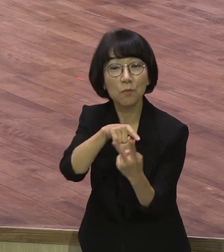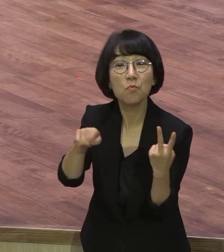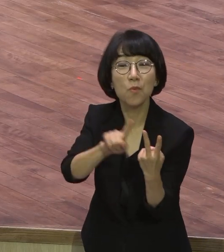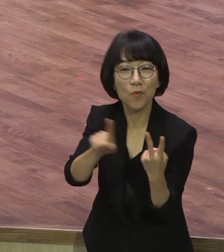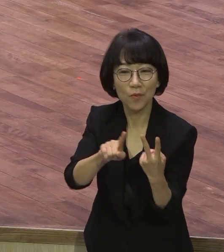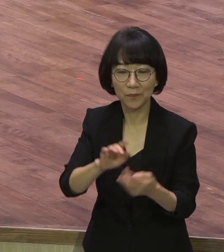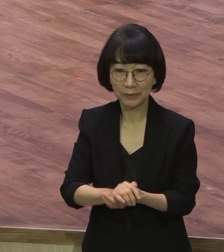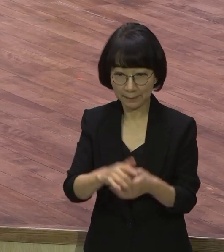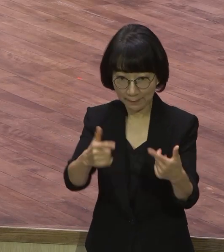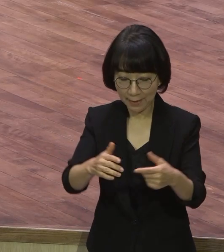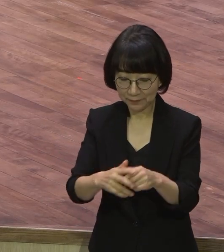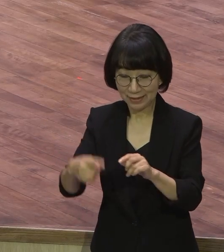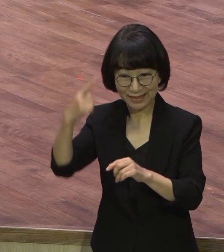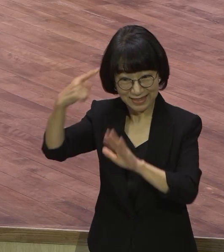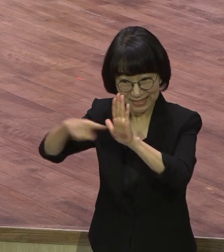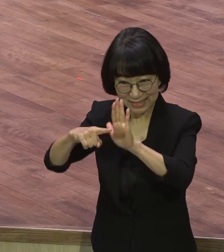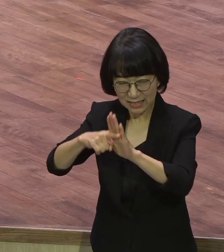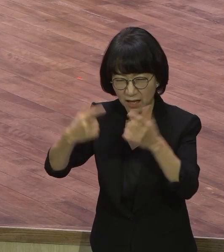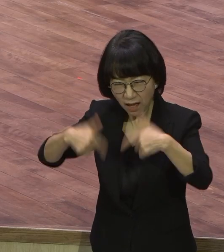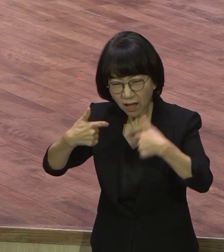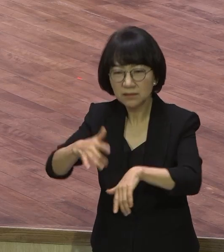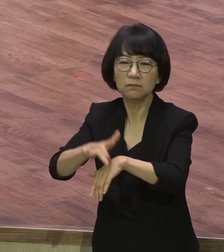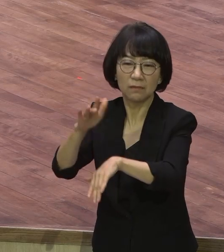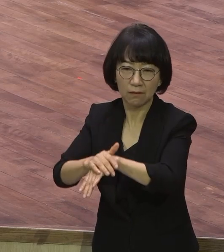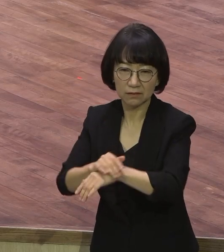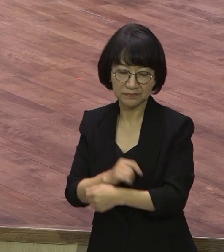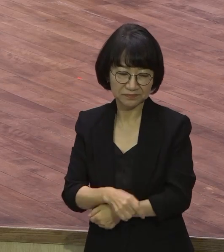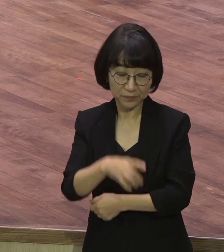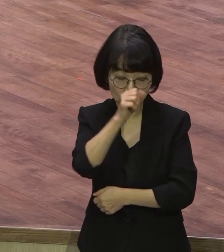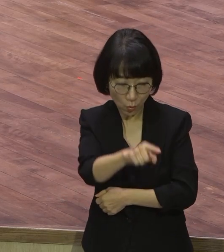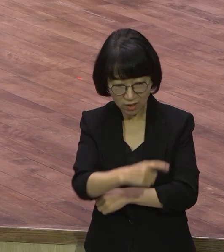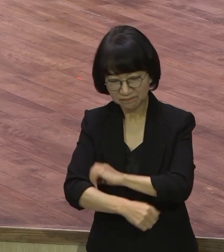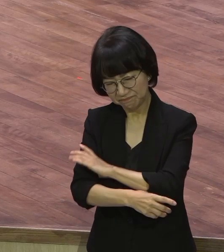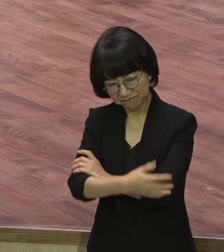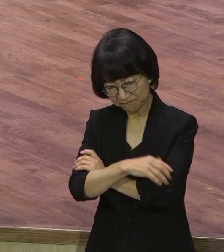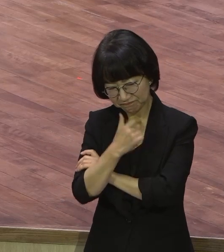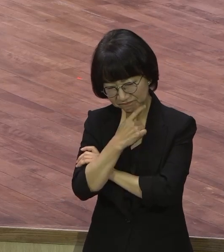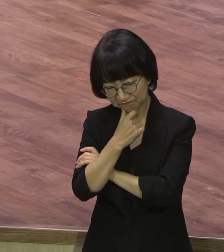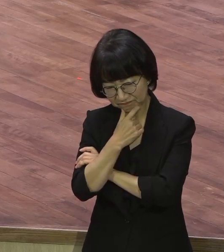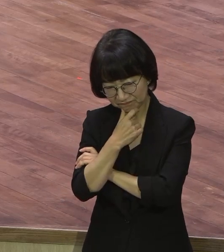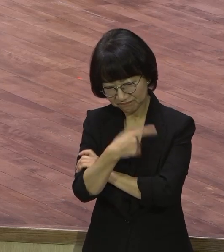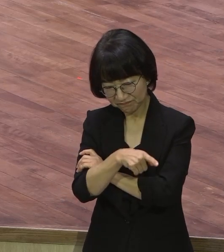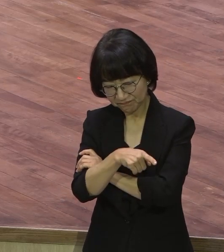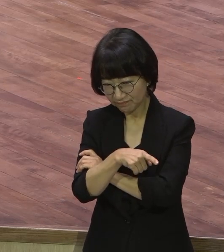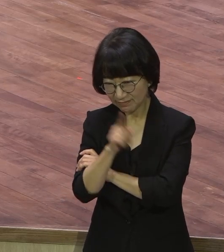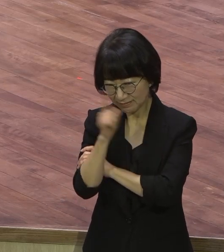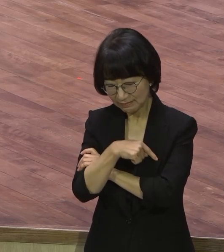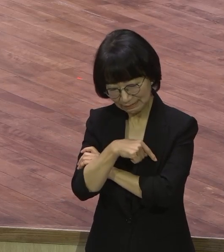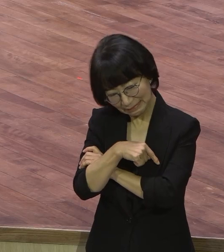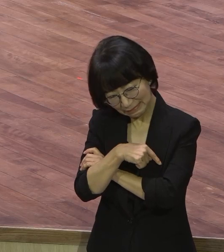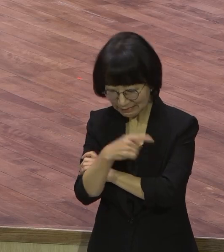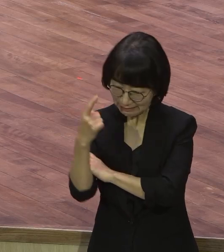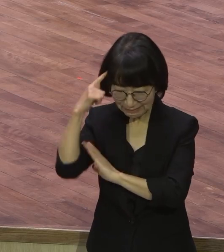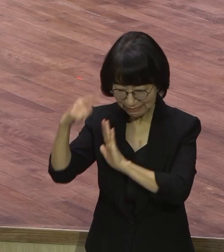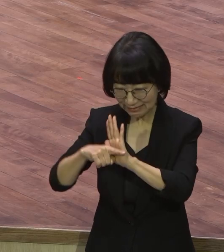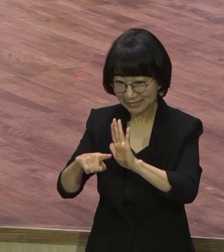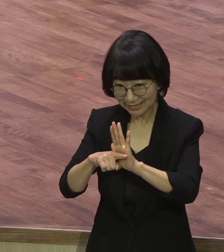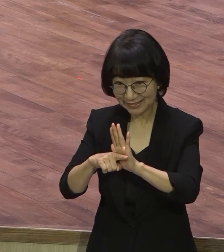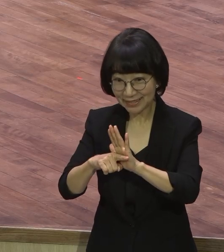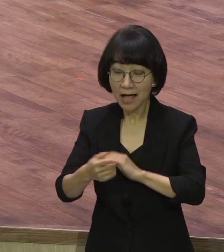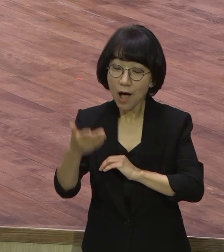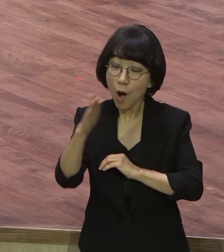모든 게 다 부정적이에요. 좋은 것도 나쁘게 보려 그래요. 그러니 뭐 말 다 한거지요. 어떤